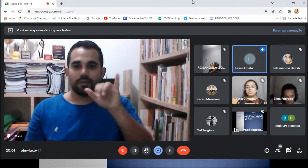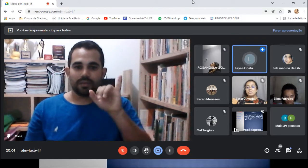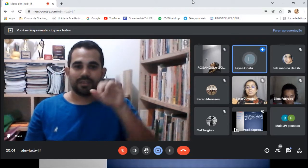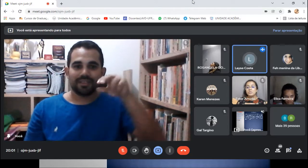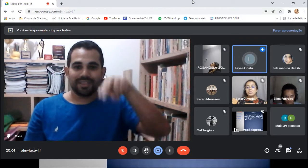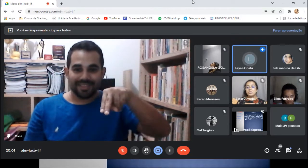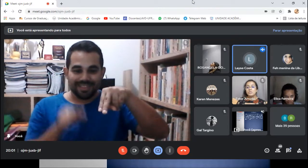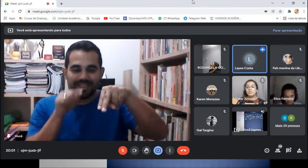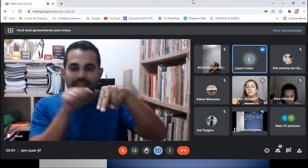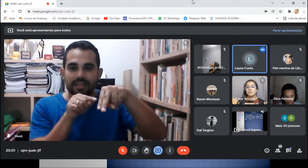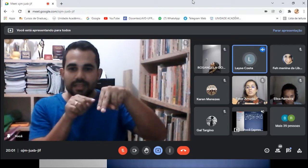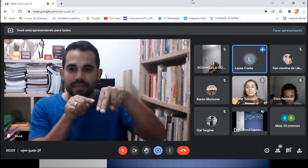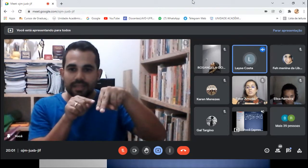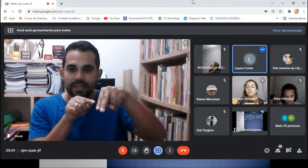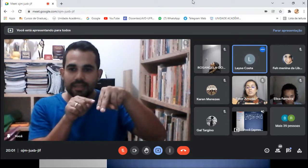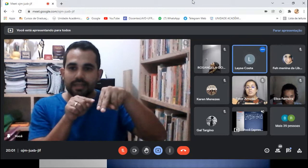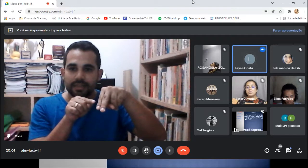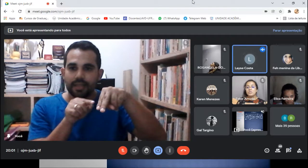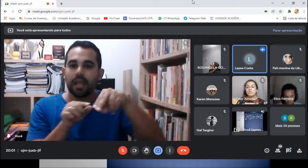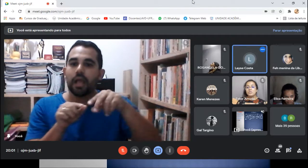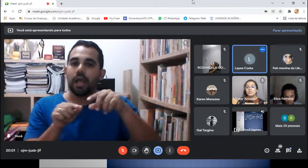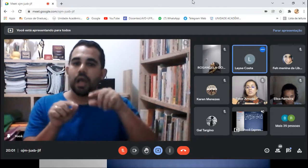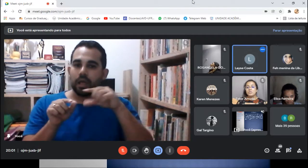né? O singular seria menina.